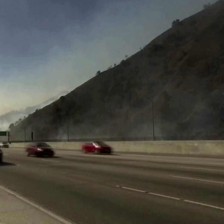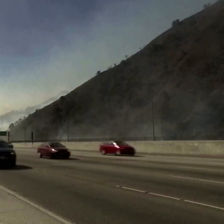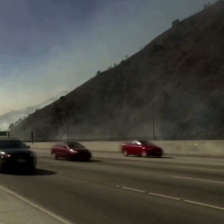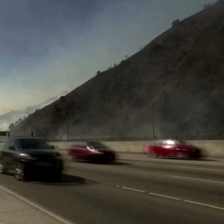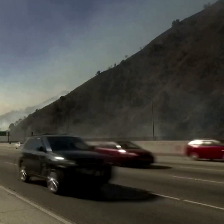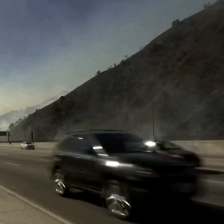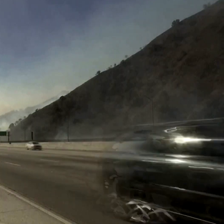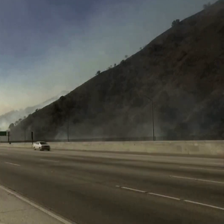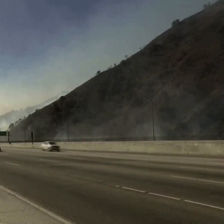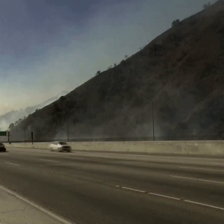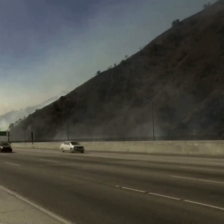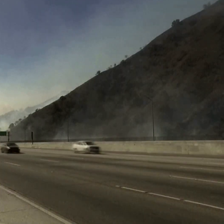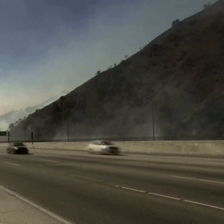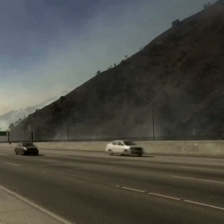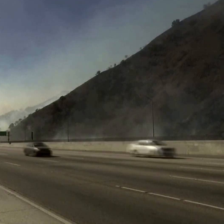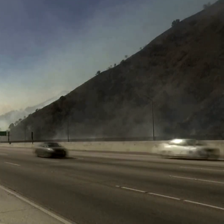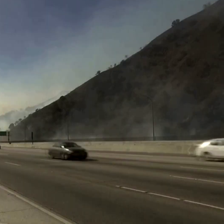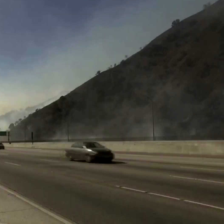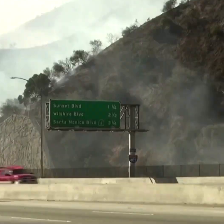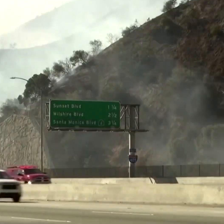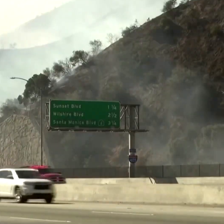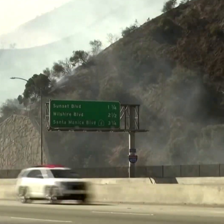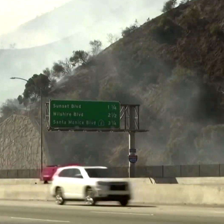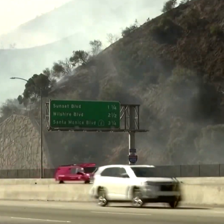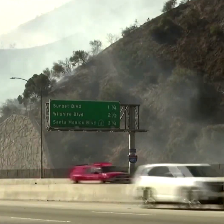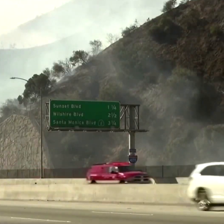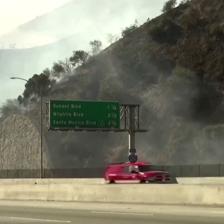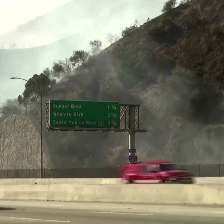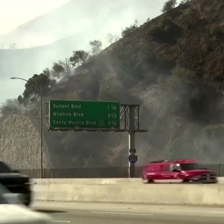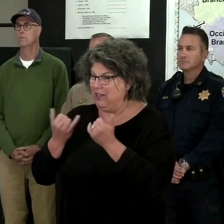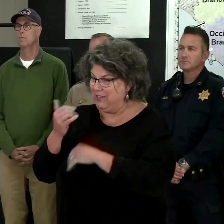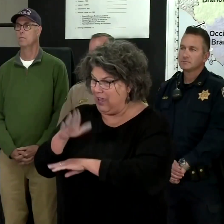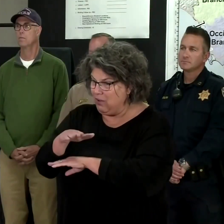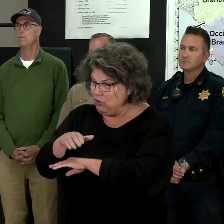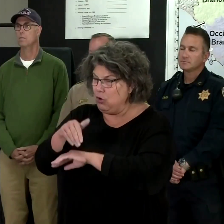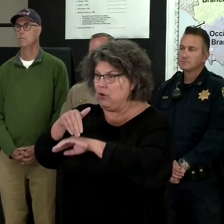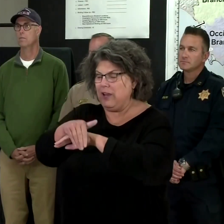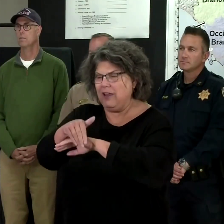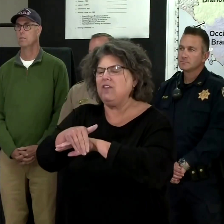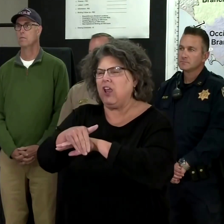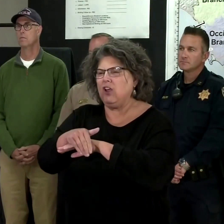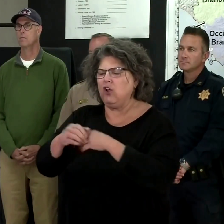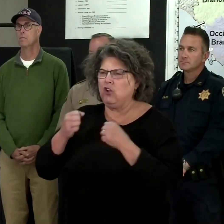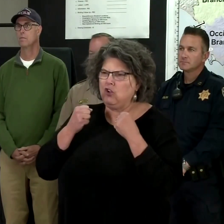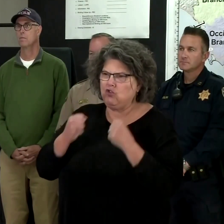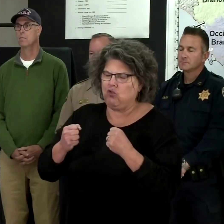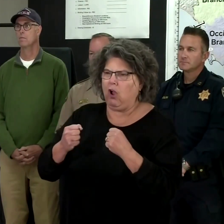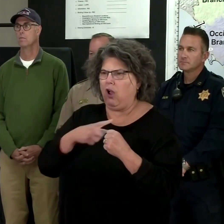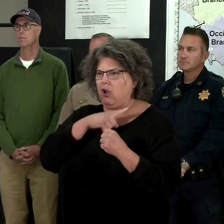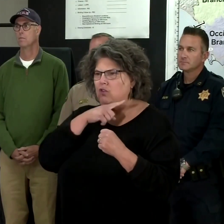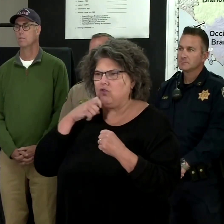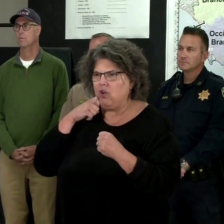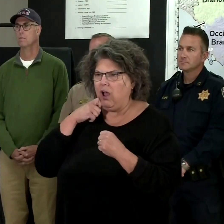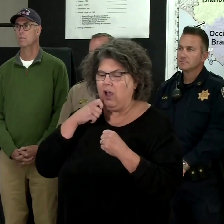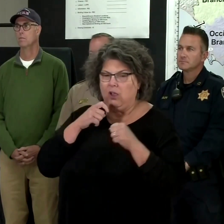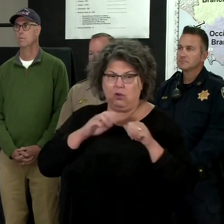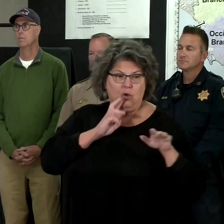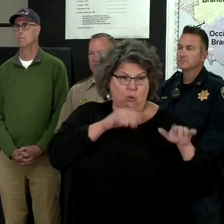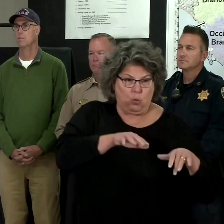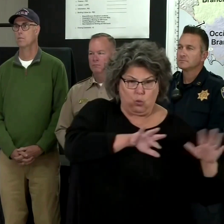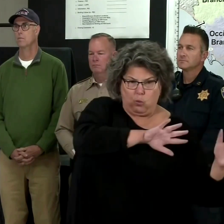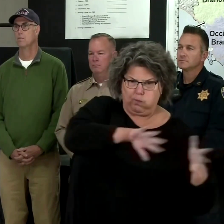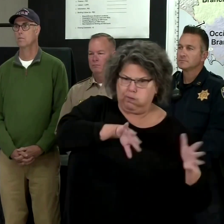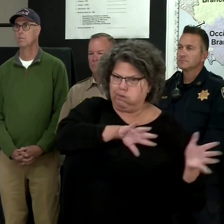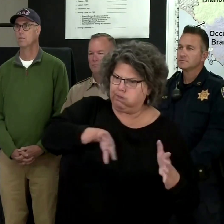wir bekommen derzeit gerichte von windgeschwindigkeiten von bis zu 65 stundenkilometern das heißt wir kommen in eine kritische